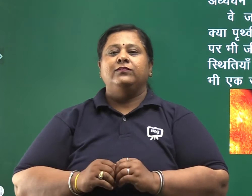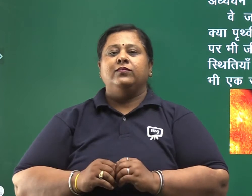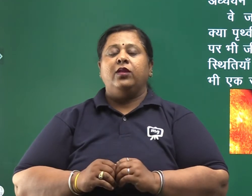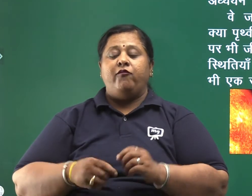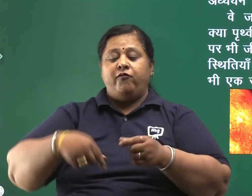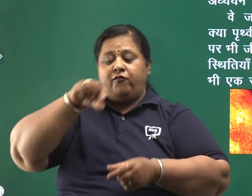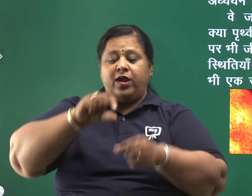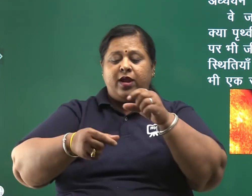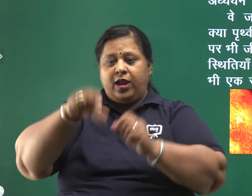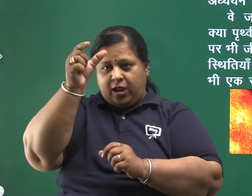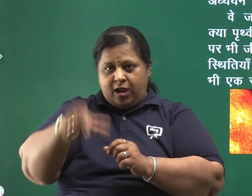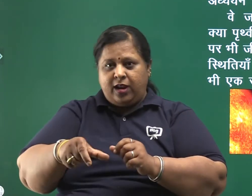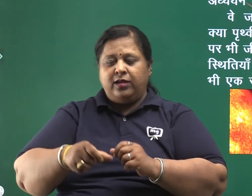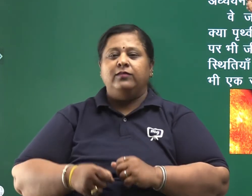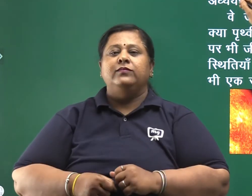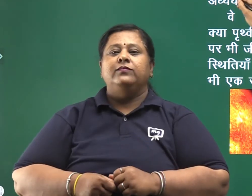वैज्ञानिक